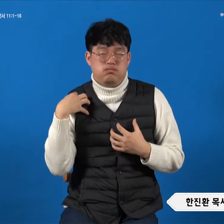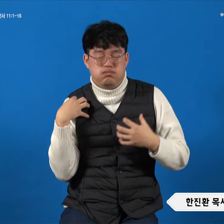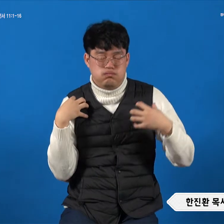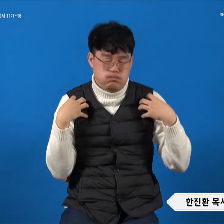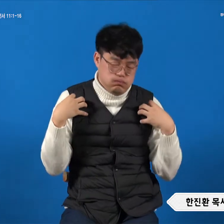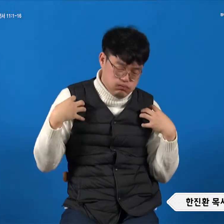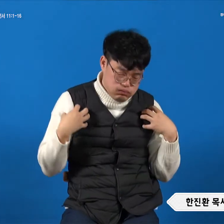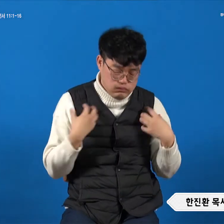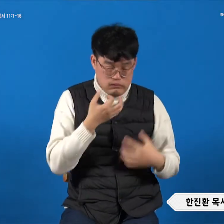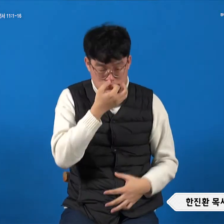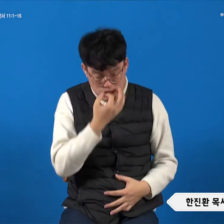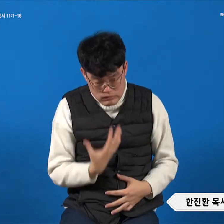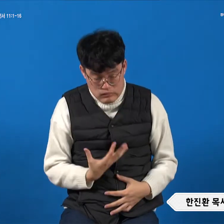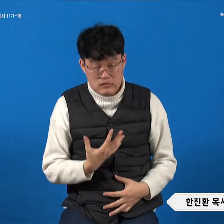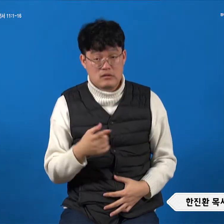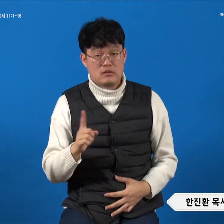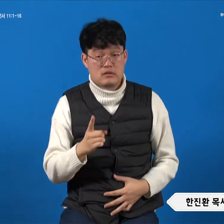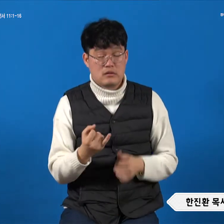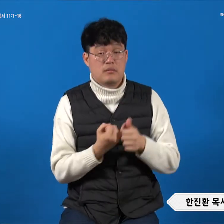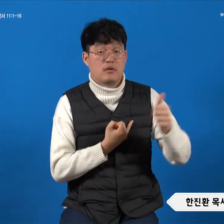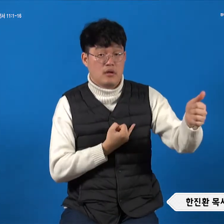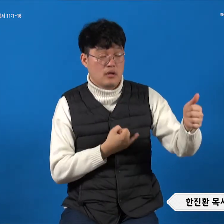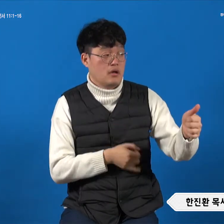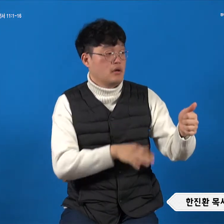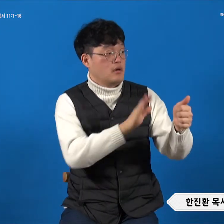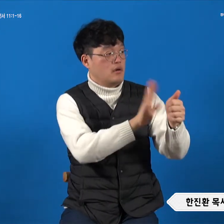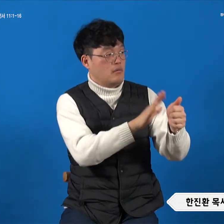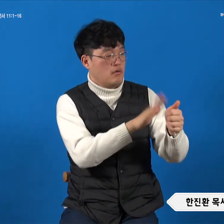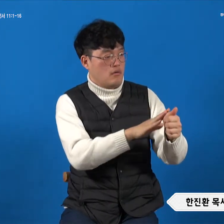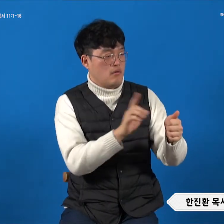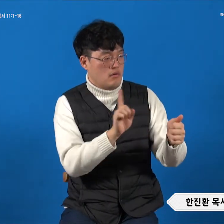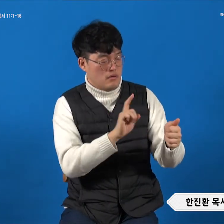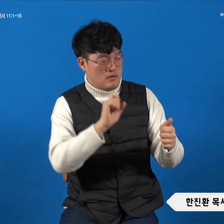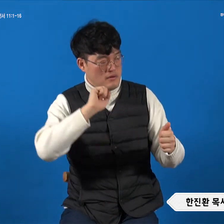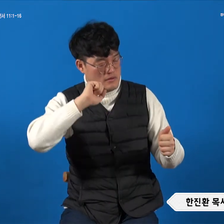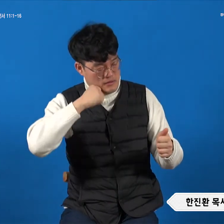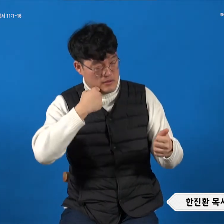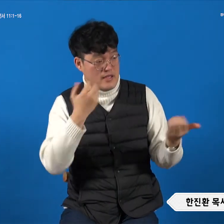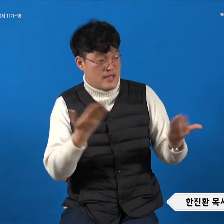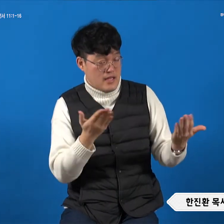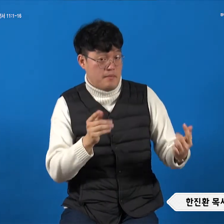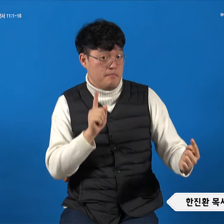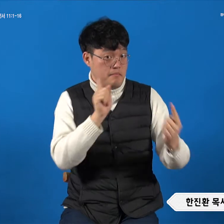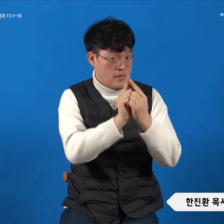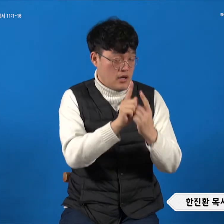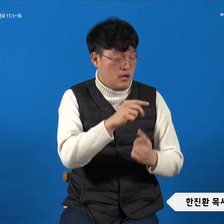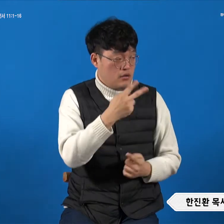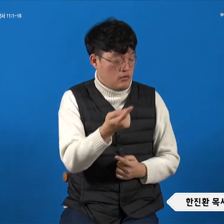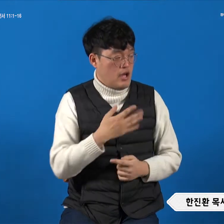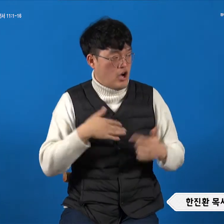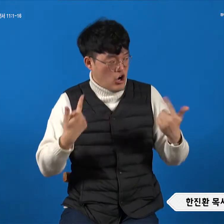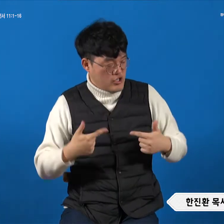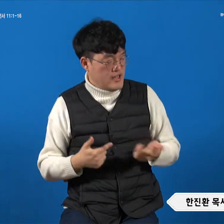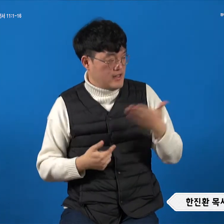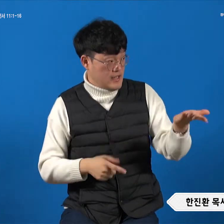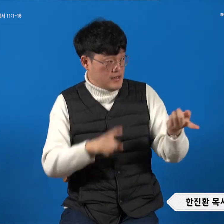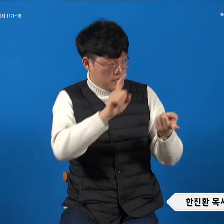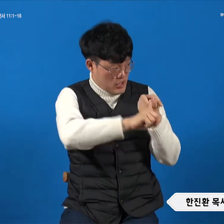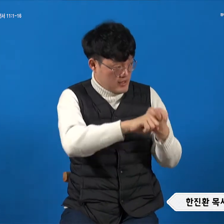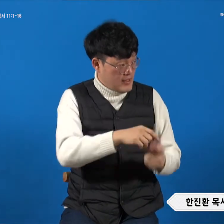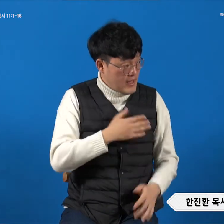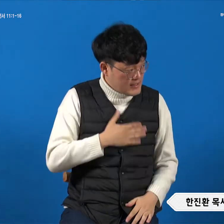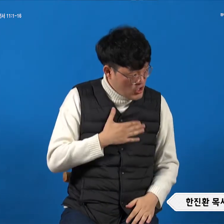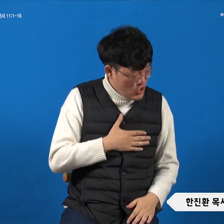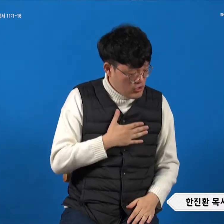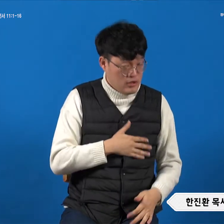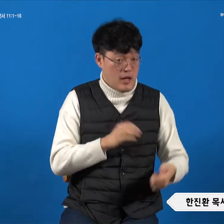이렇게 짓눌려서 출근하는 남편에게 여보, 어떤 어려운 일을 당해도 내가 언제나 당신